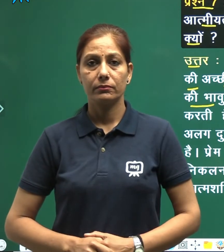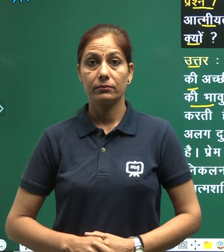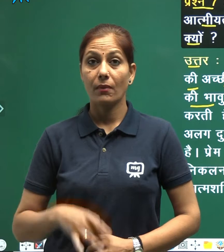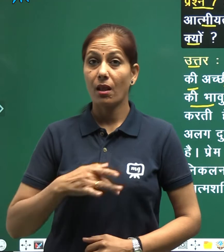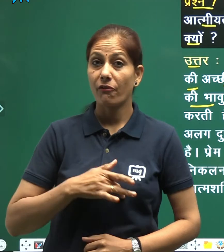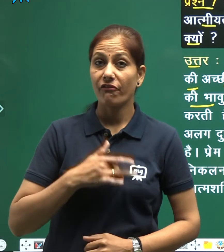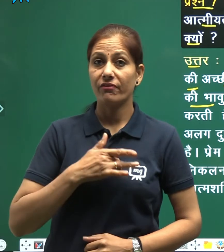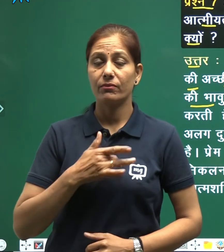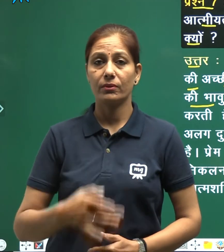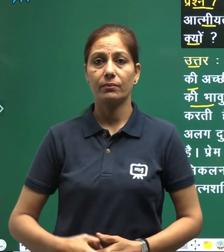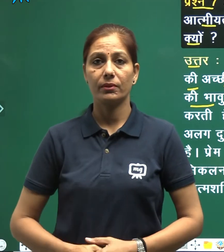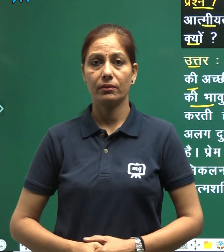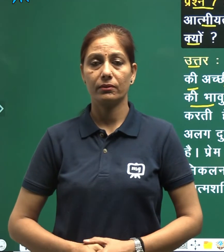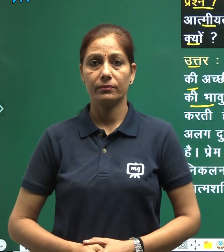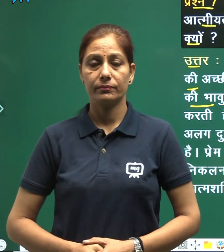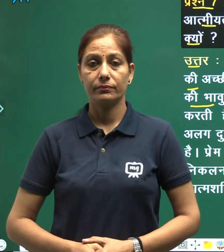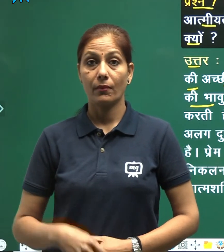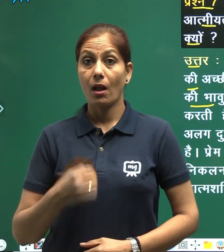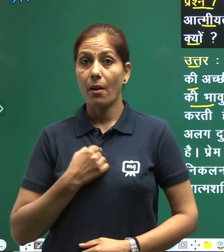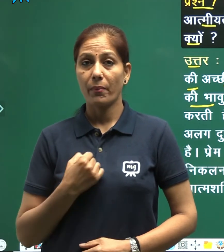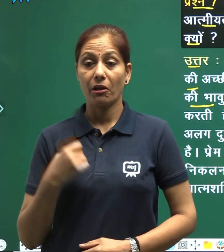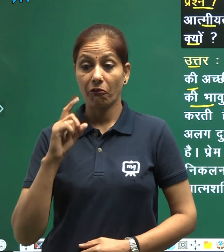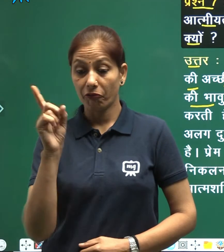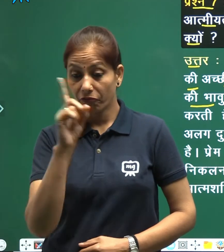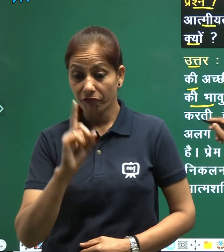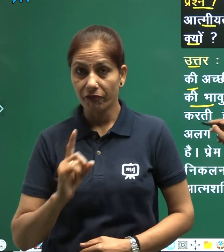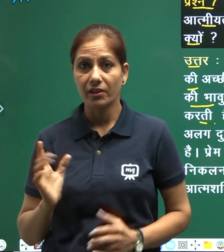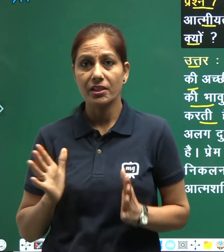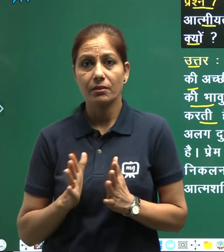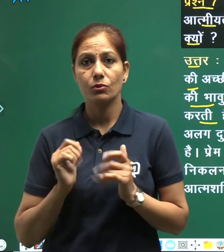भावुकता भी हमें कमजोर करती है।